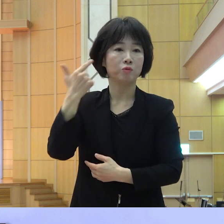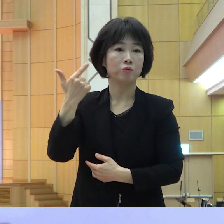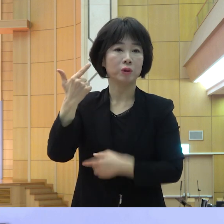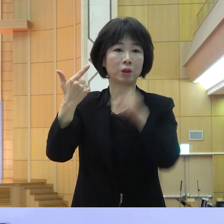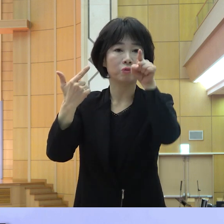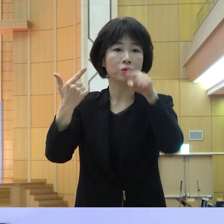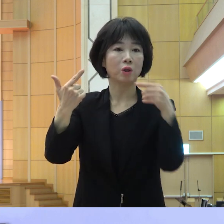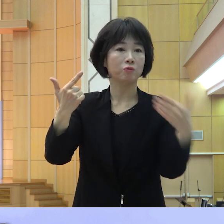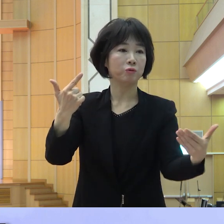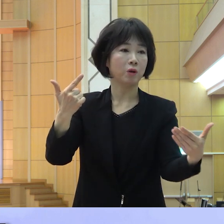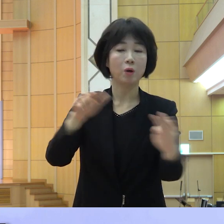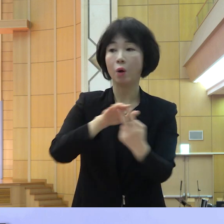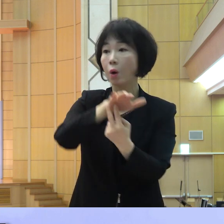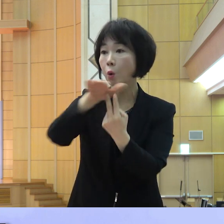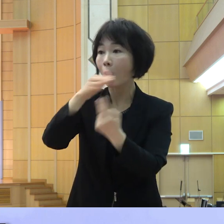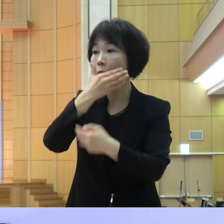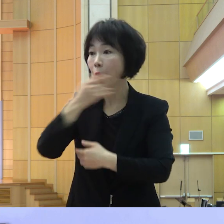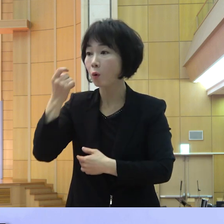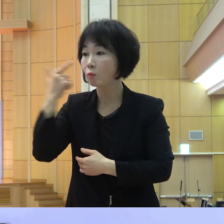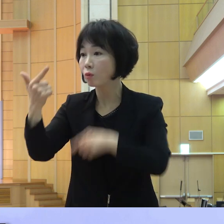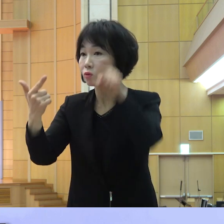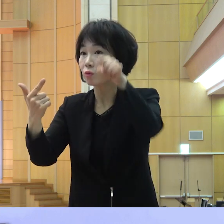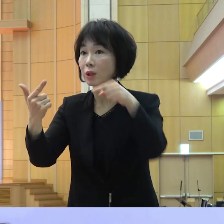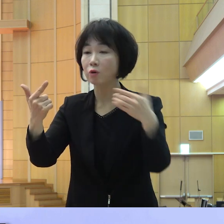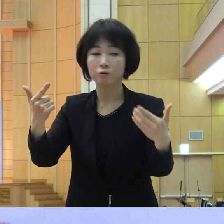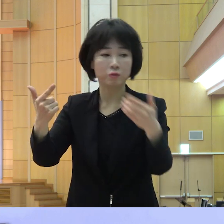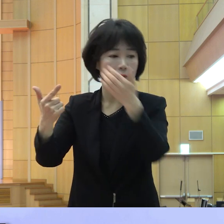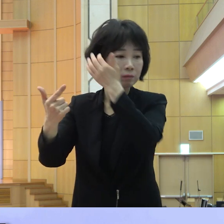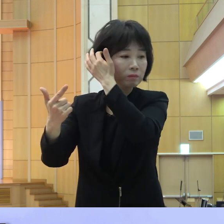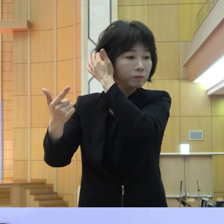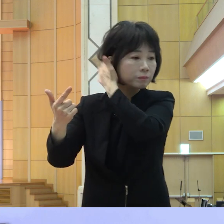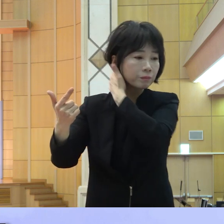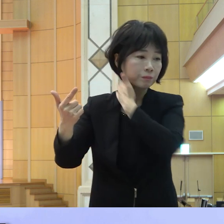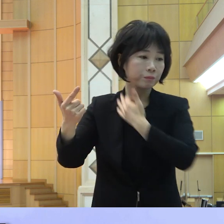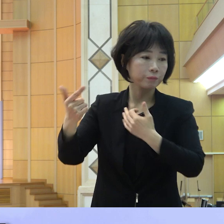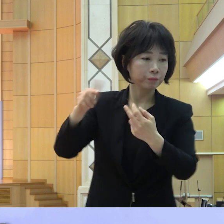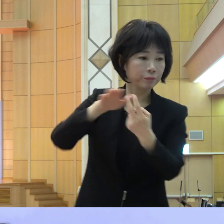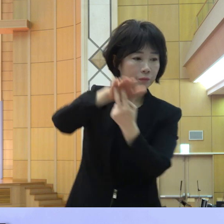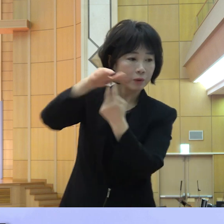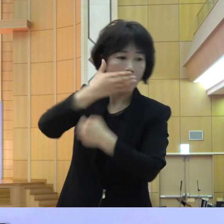9절로 11절의 말씀입니다. 신약성경